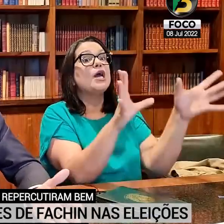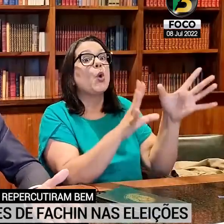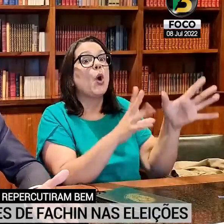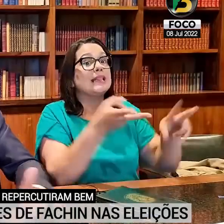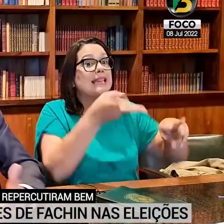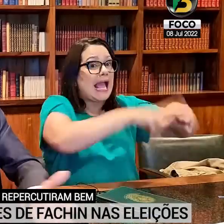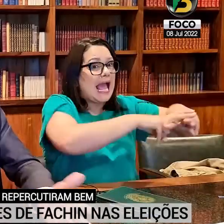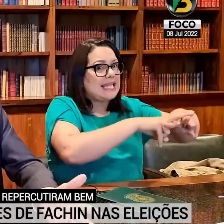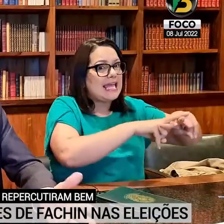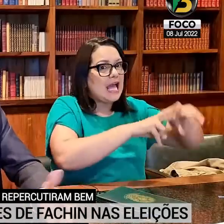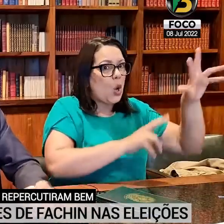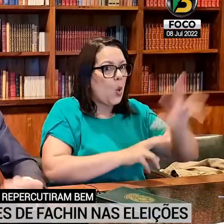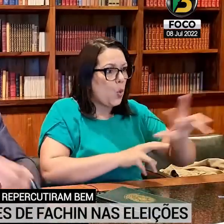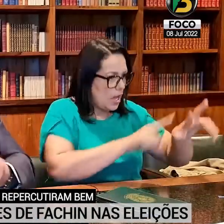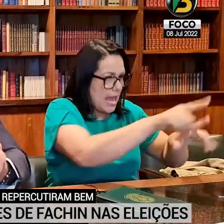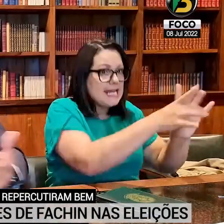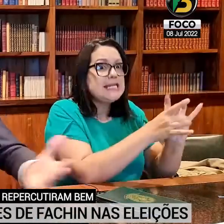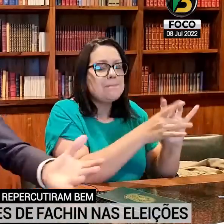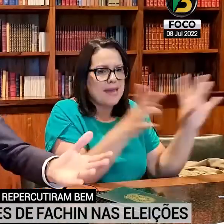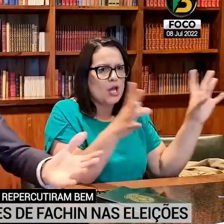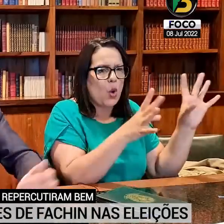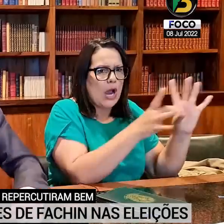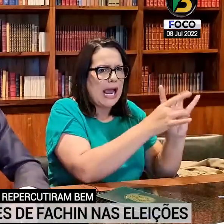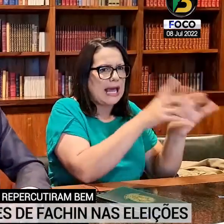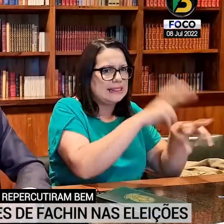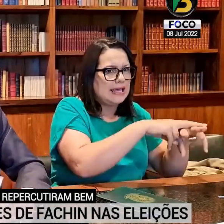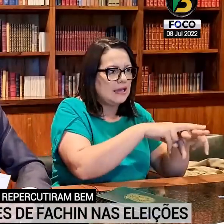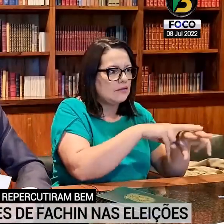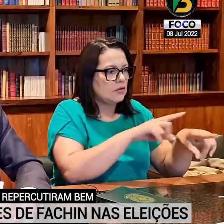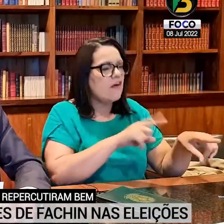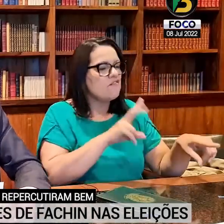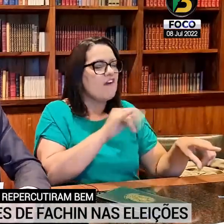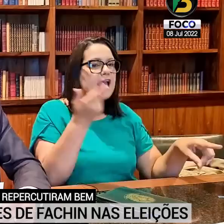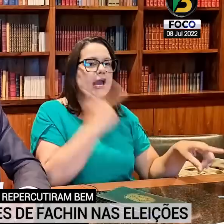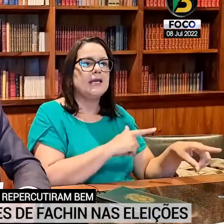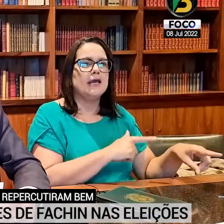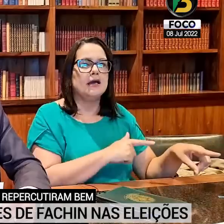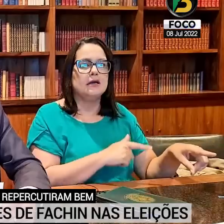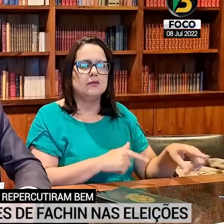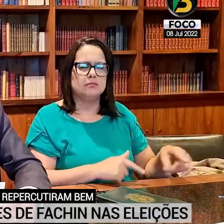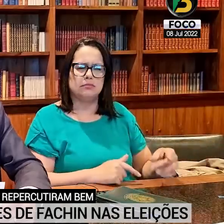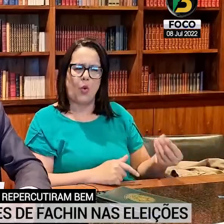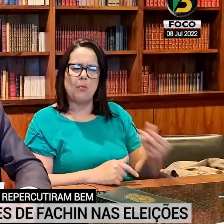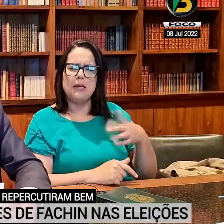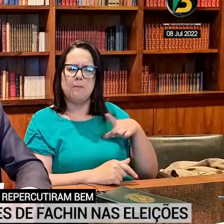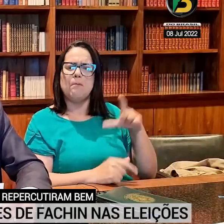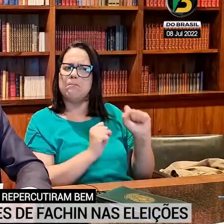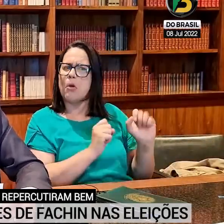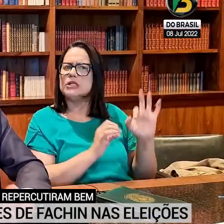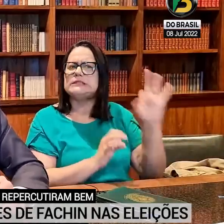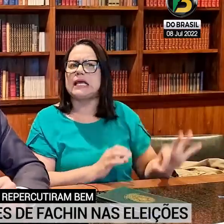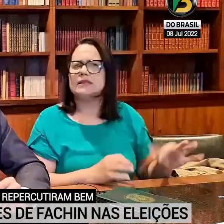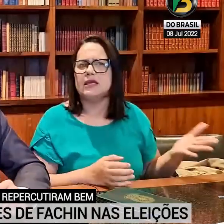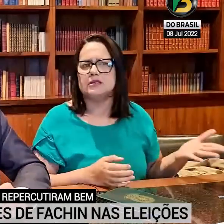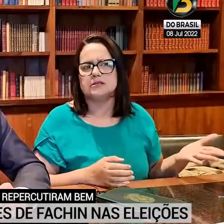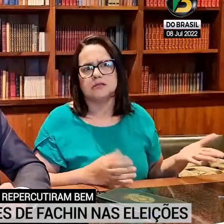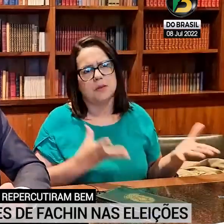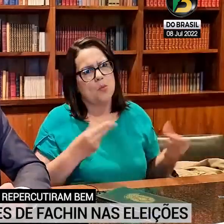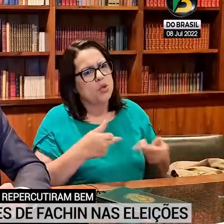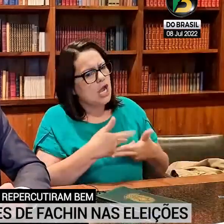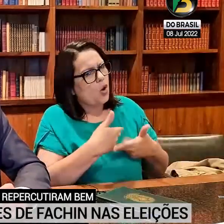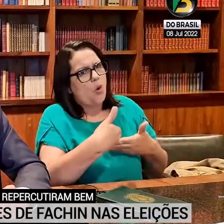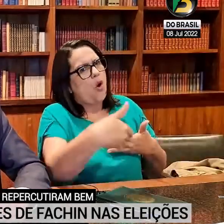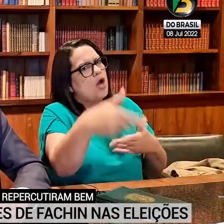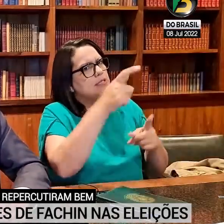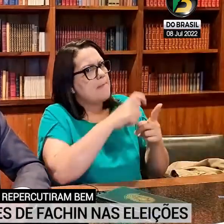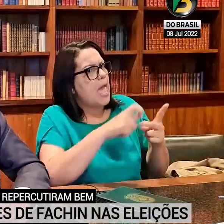Lula pagar eu tenho certeza como é que ele pode ter essa certeza se tem muita água pela frente aí não vou entrar em